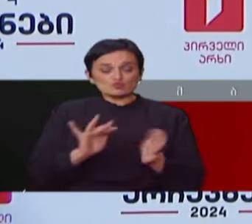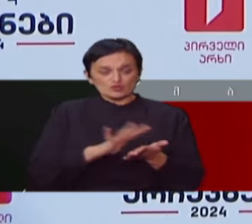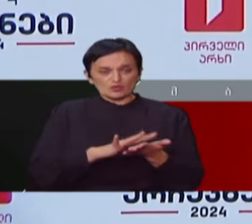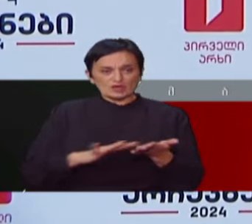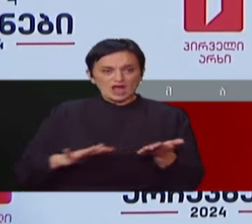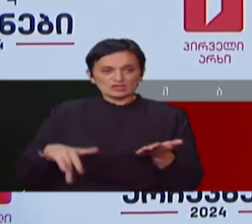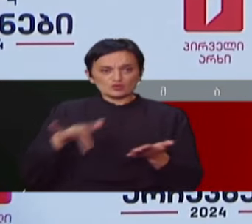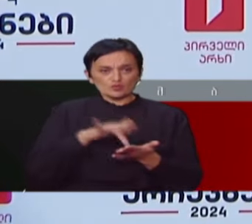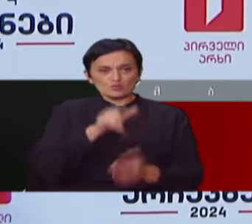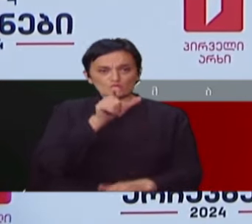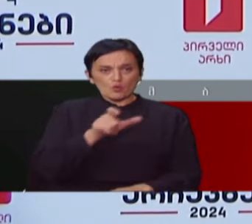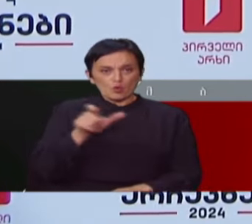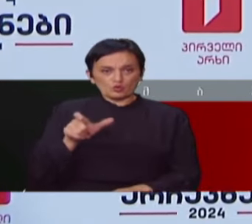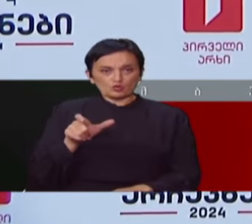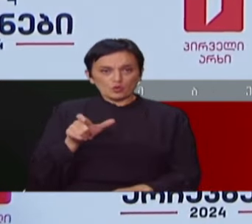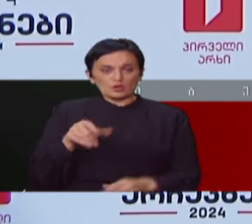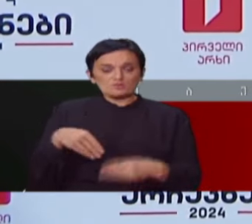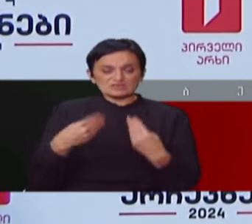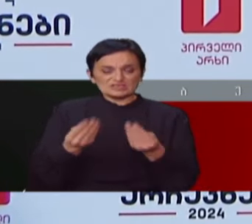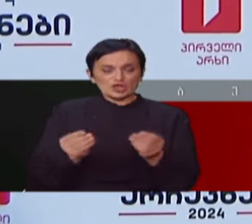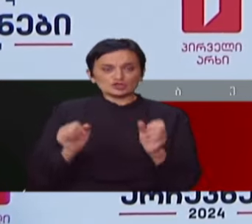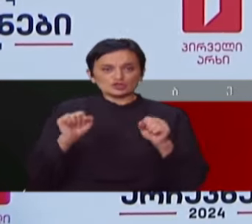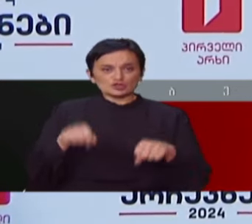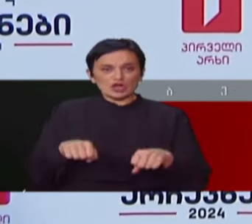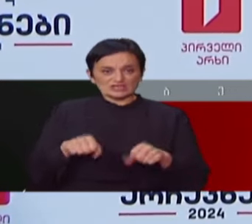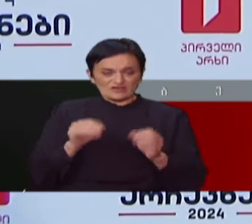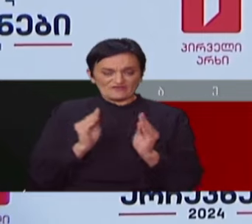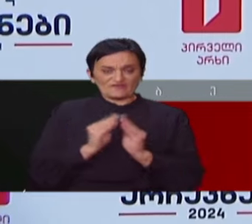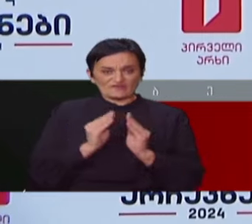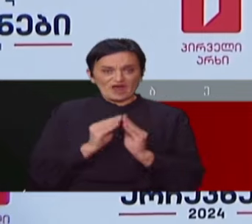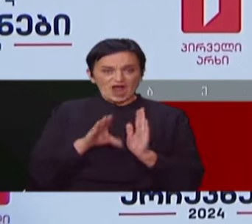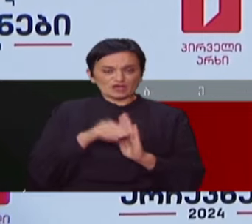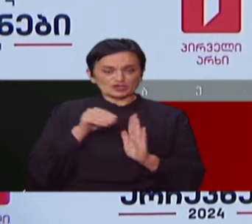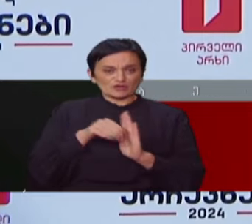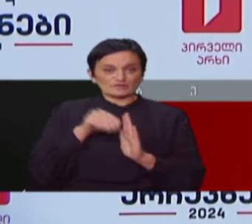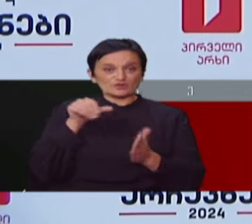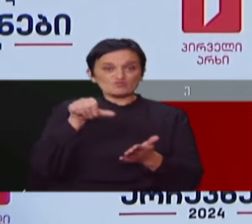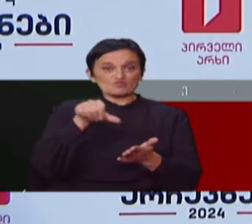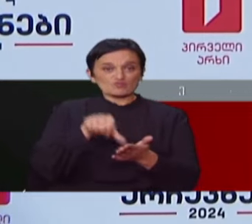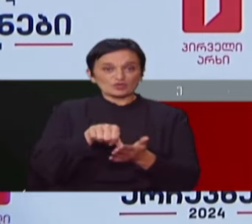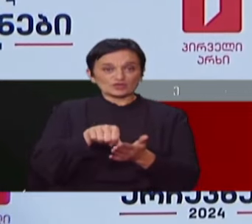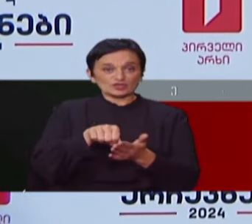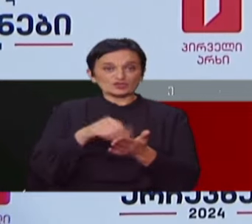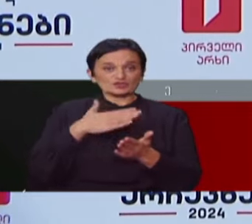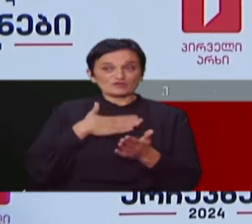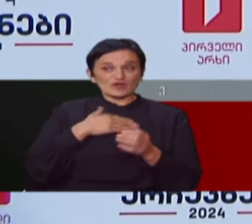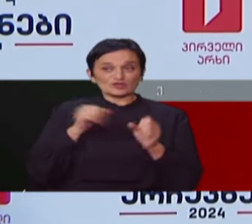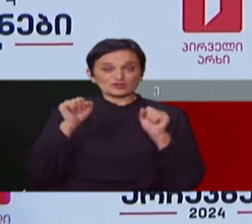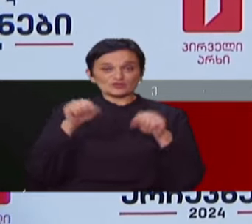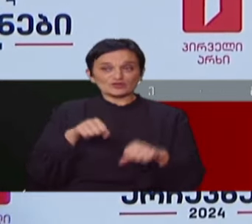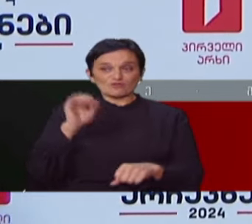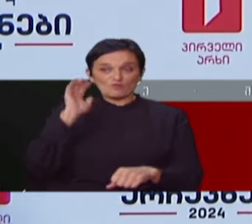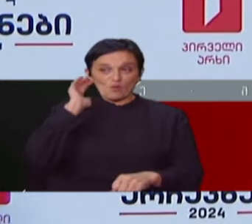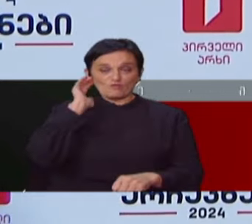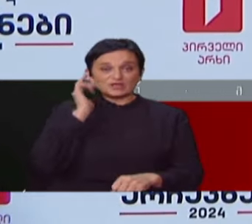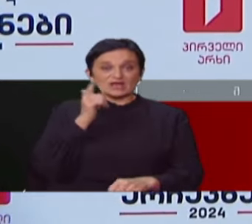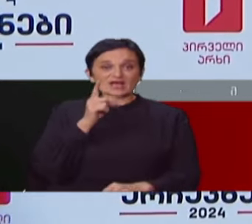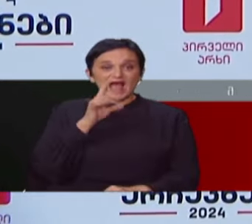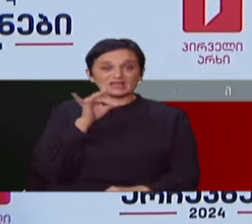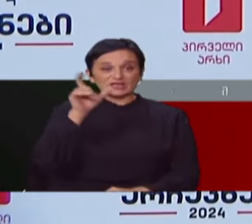და მოქალაქეებს მისცემოდა შესაძლებლობა, რომ კვლავინდებურად არჩევნებში მიეღოთ მონაწილეობა. ჩვენ შეგვიძლია ახლა მოვისმინოთ